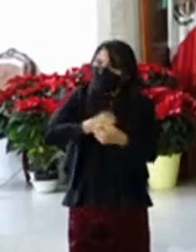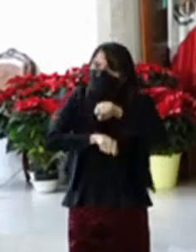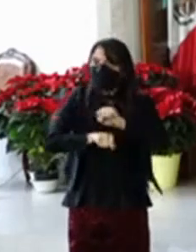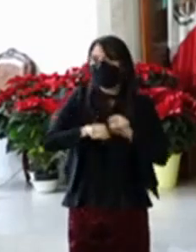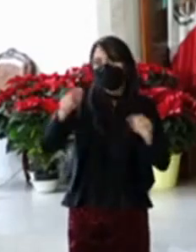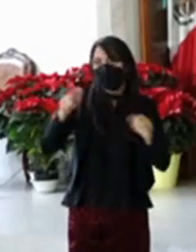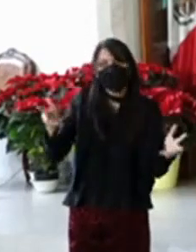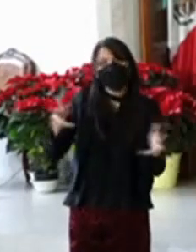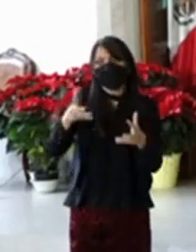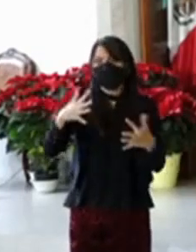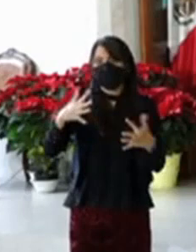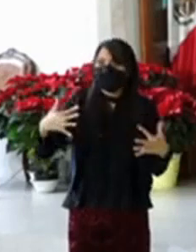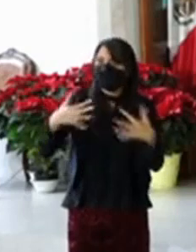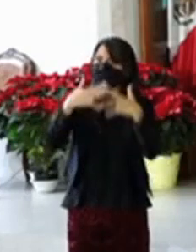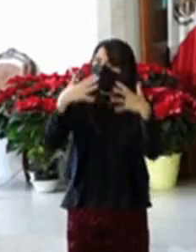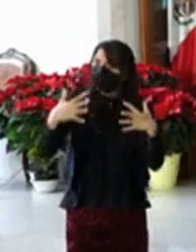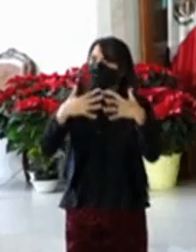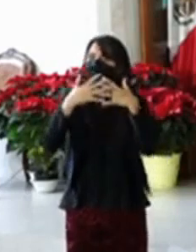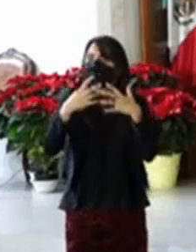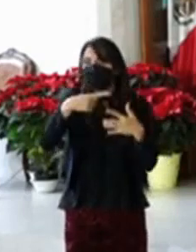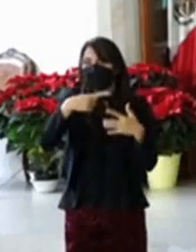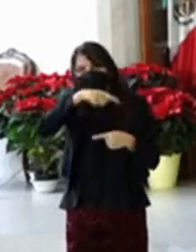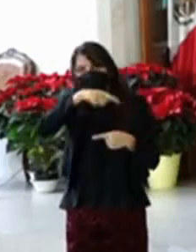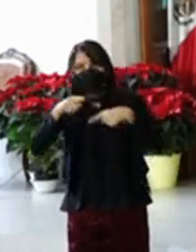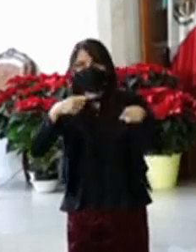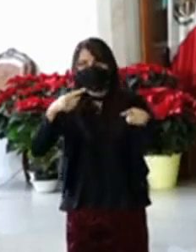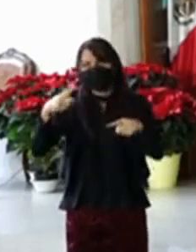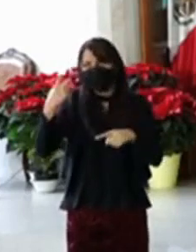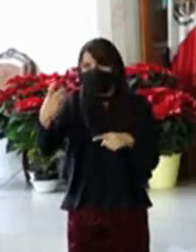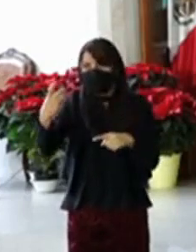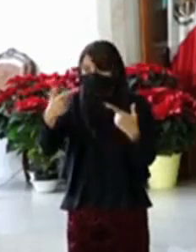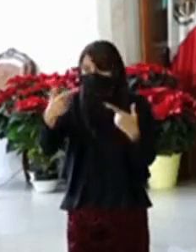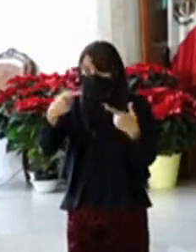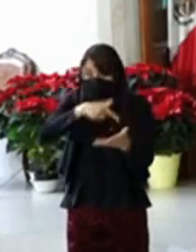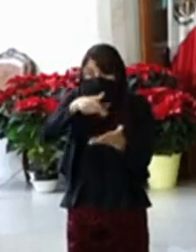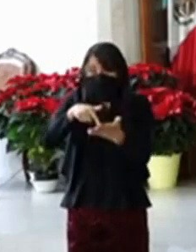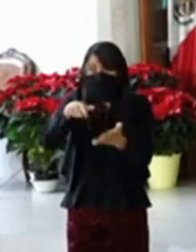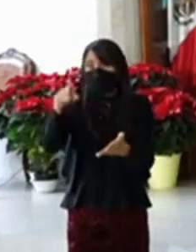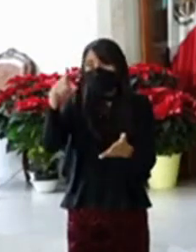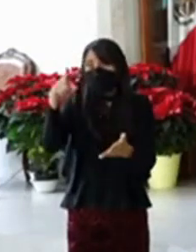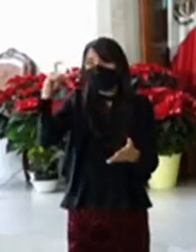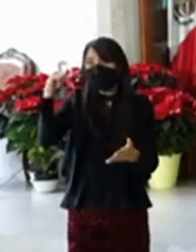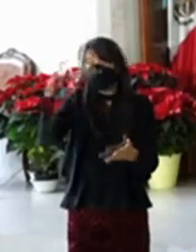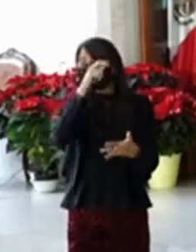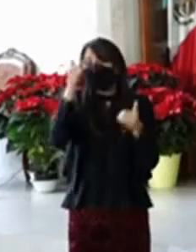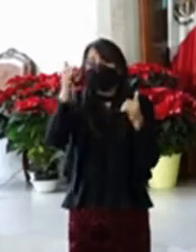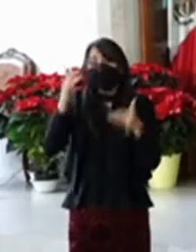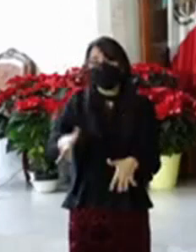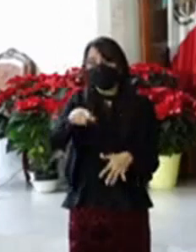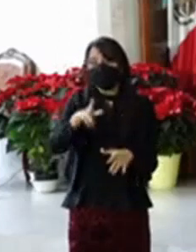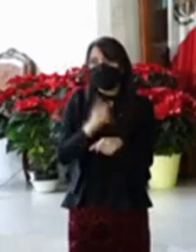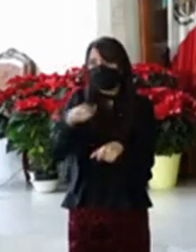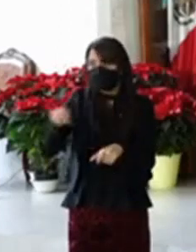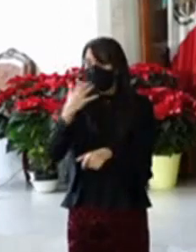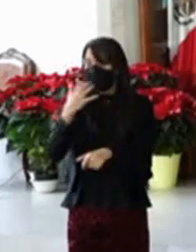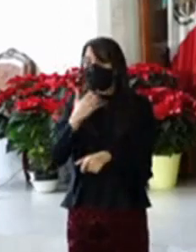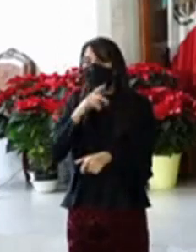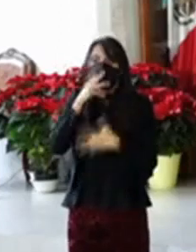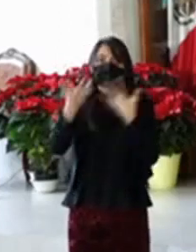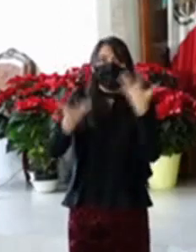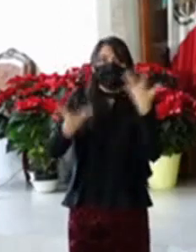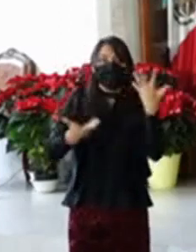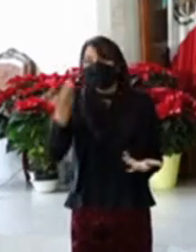Fueron días difíciles, fueron días muy fuertes en el sentido de angustia para el pueblo